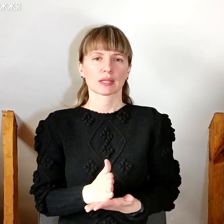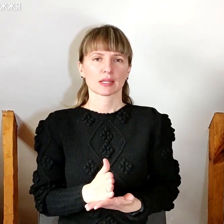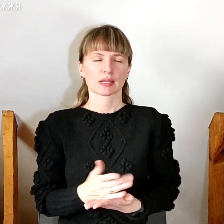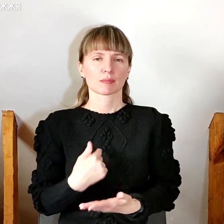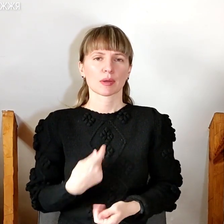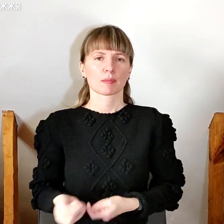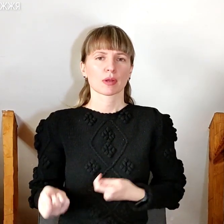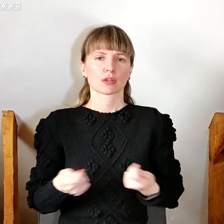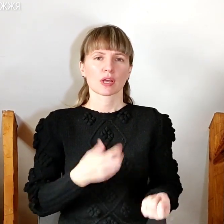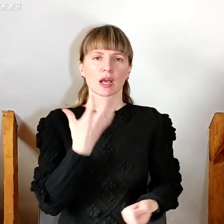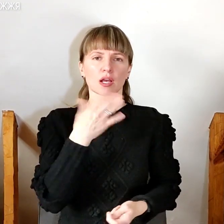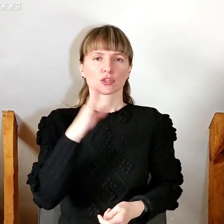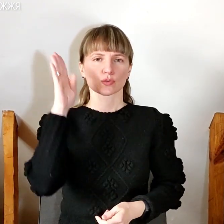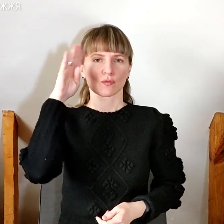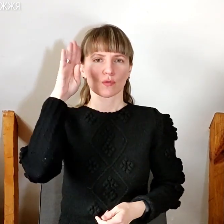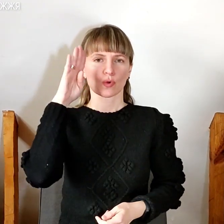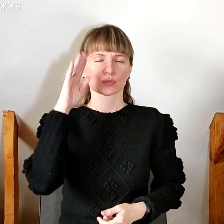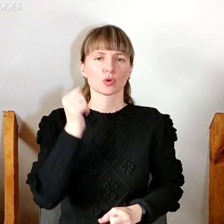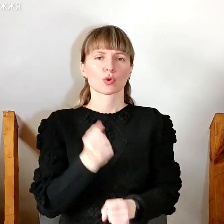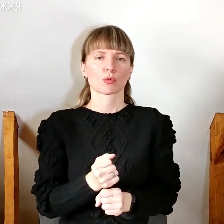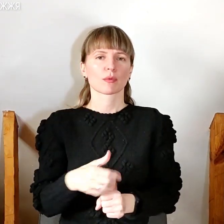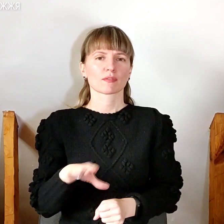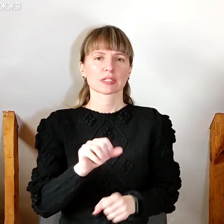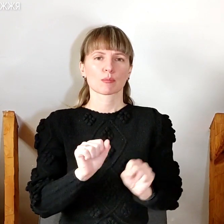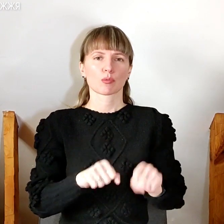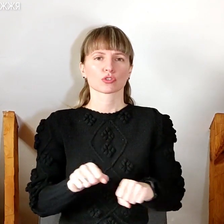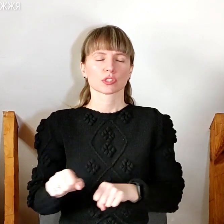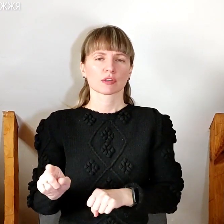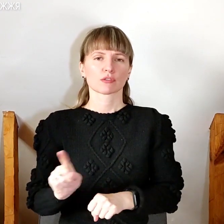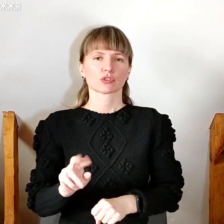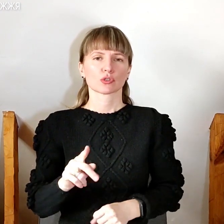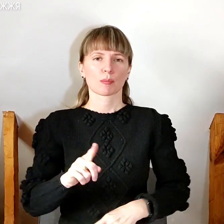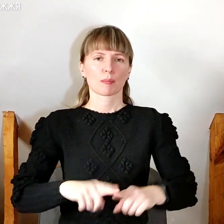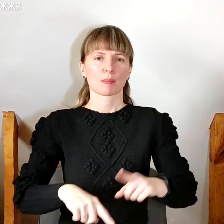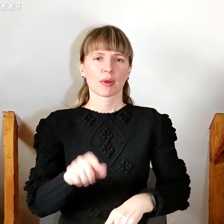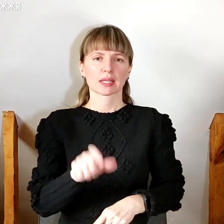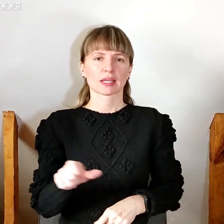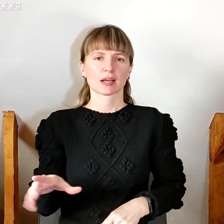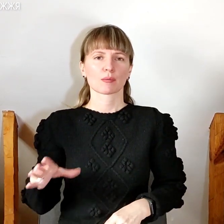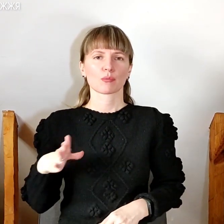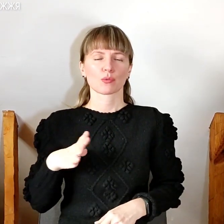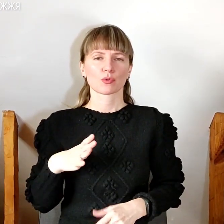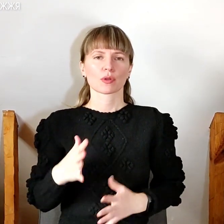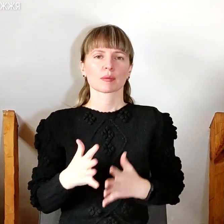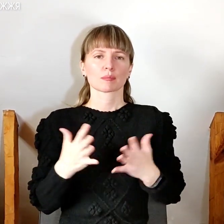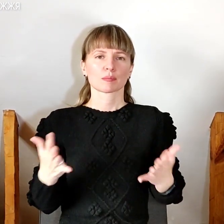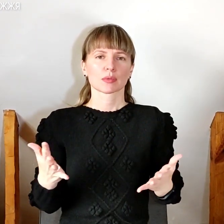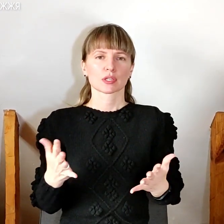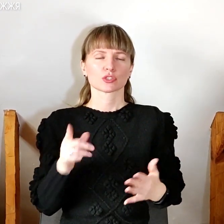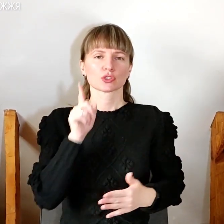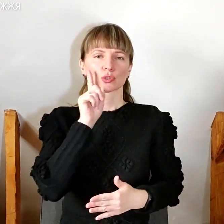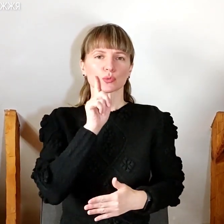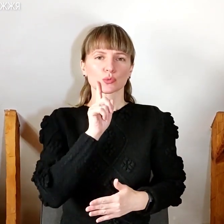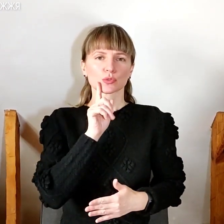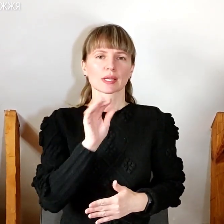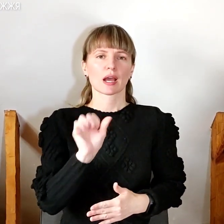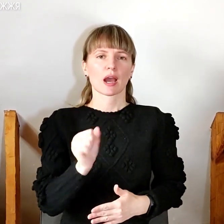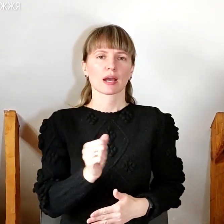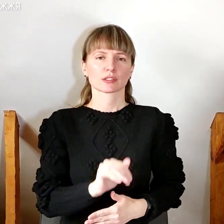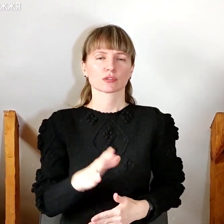приносимо гарячу воду. Ми робимо все можливе, щоб батькам було більш-менш зручно, діточки були теплі,